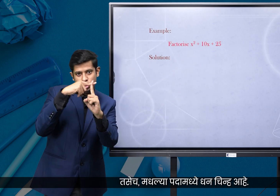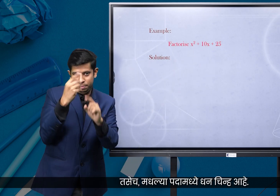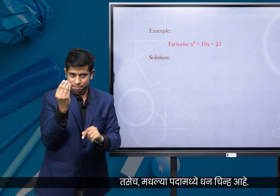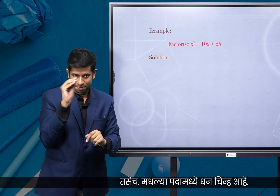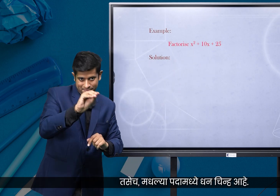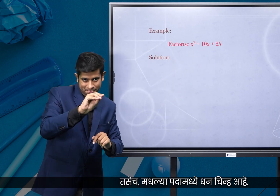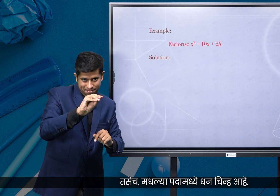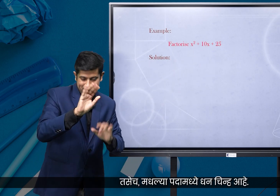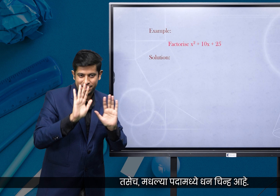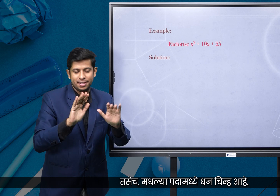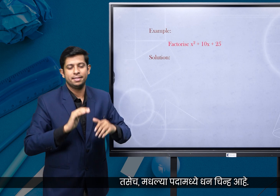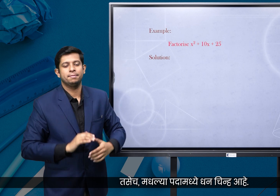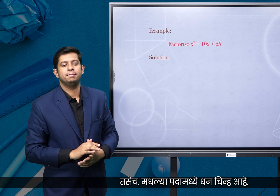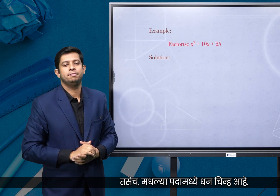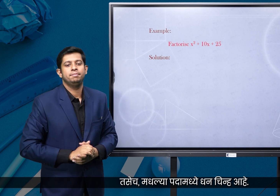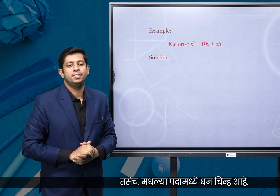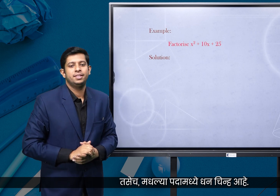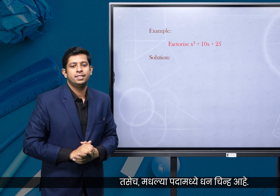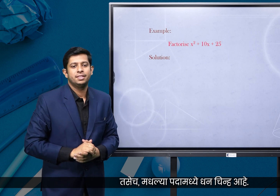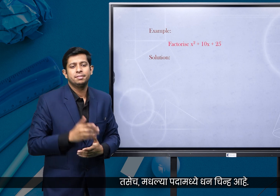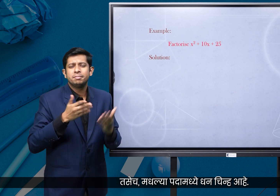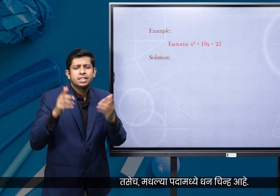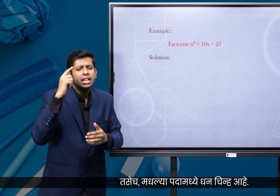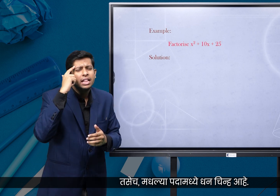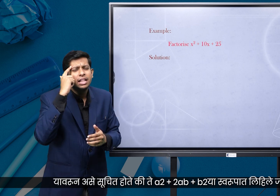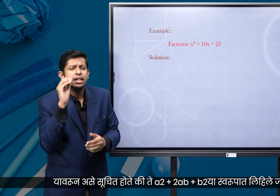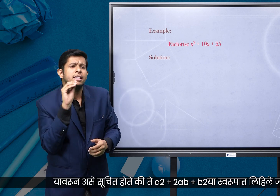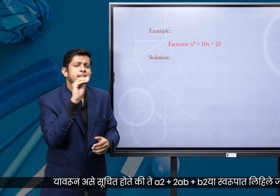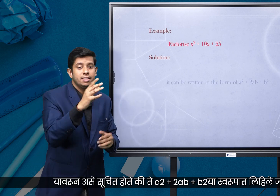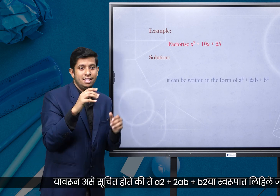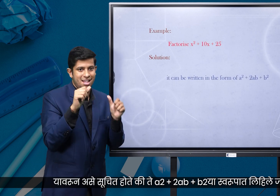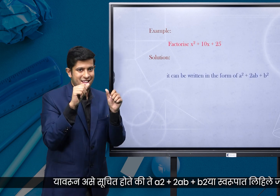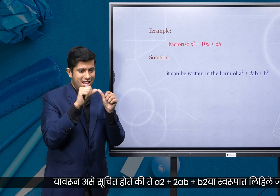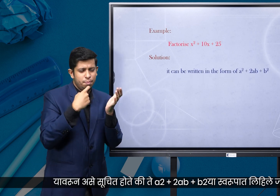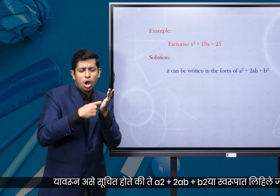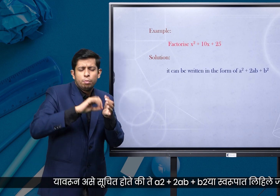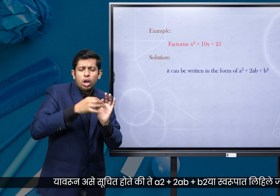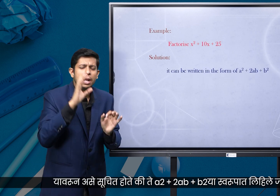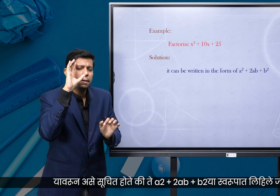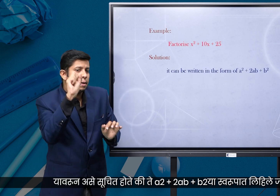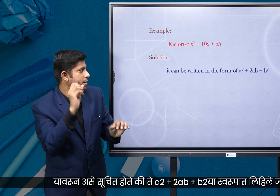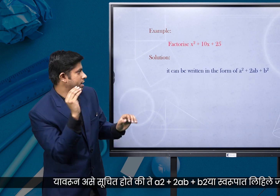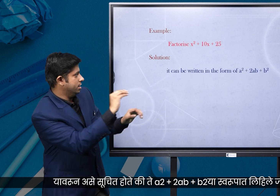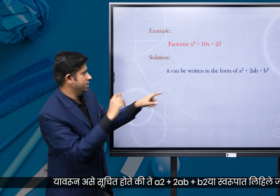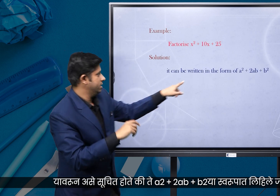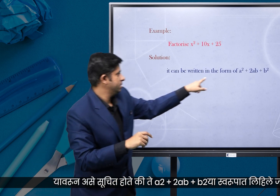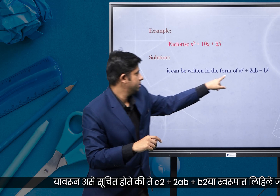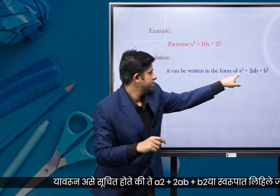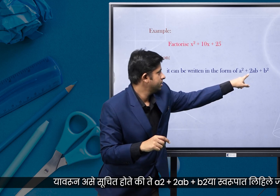तसेच मधल्या पदांमध्ये धनचिन्ह आहे. यावरून असे सूचित होते की ते a वर्ग अधिक 2ab अधिक b